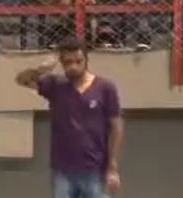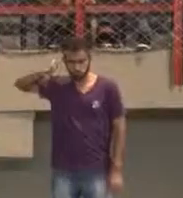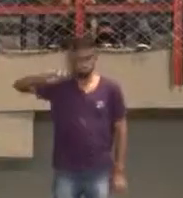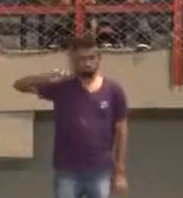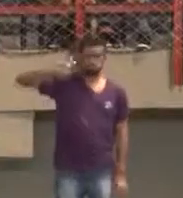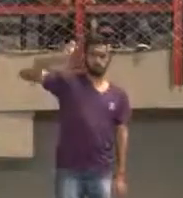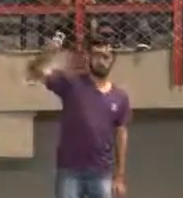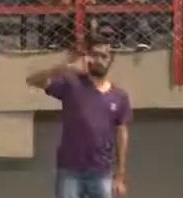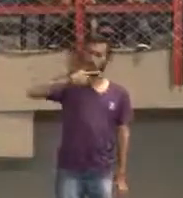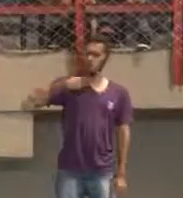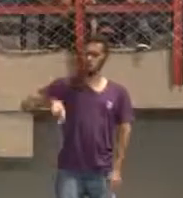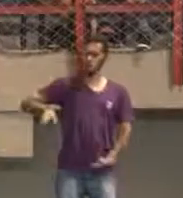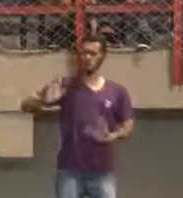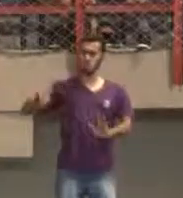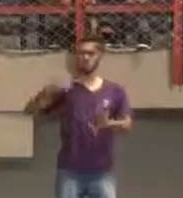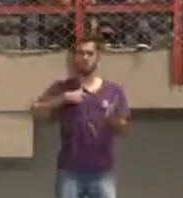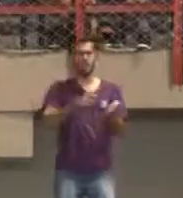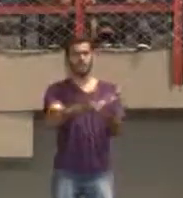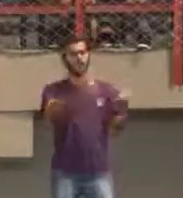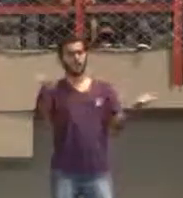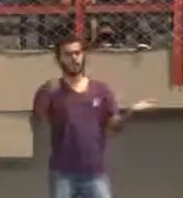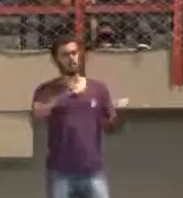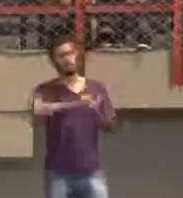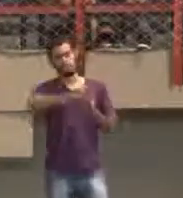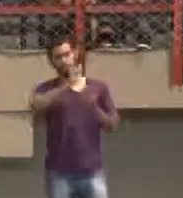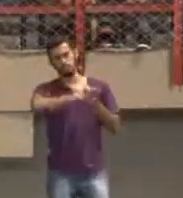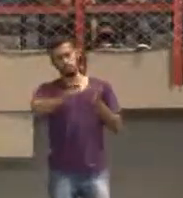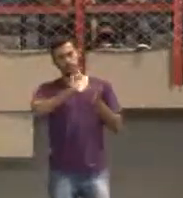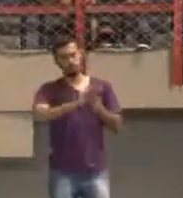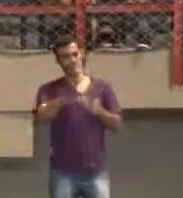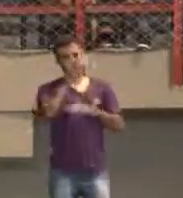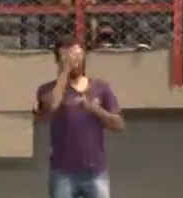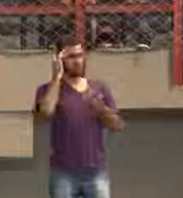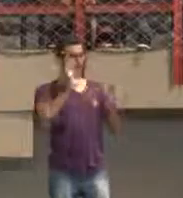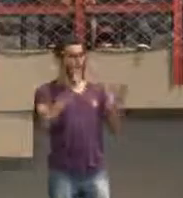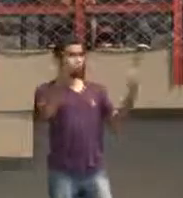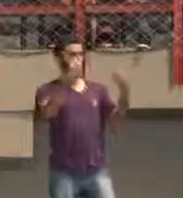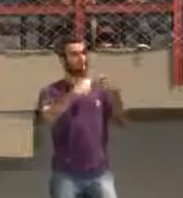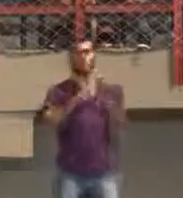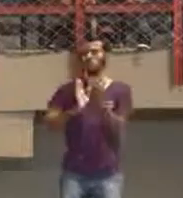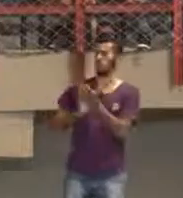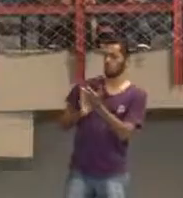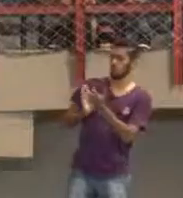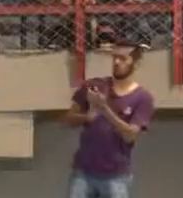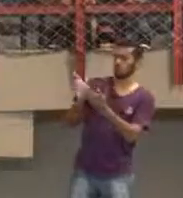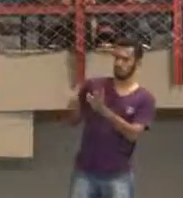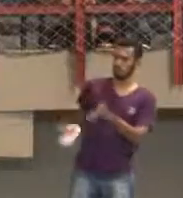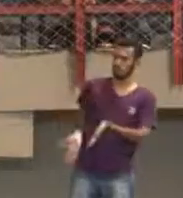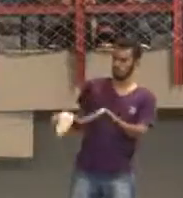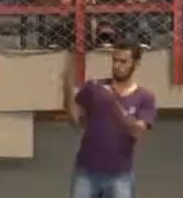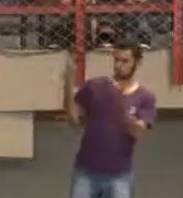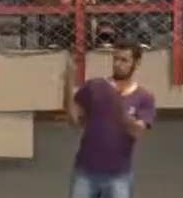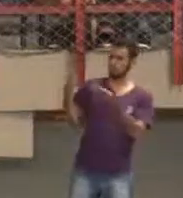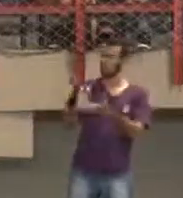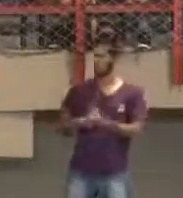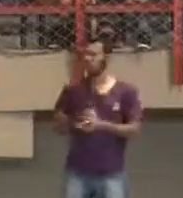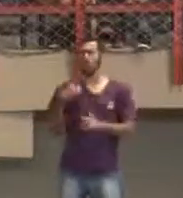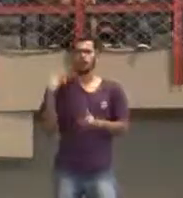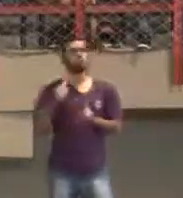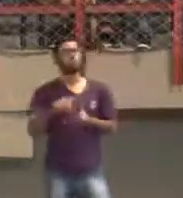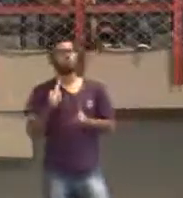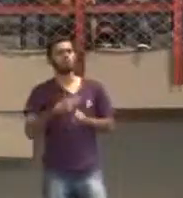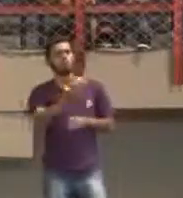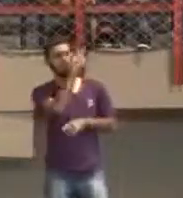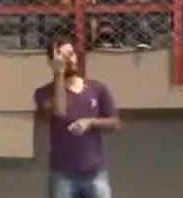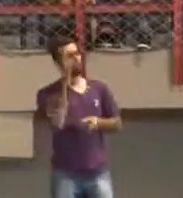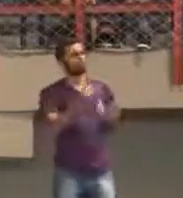já escrevendo nos jornais, e todo mundo batia palmas para ele. Batia palmas para ele por